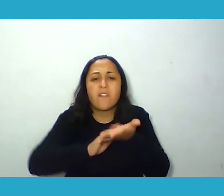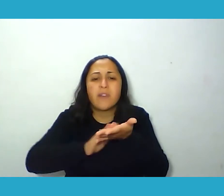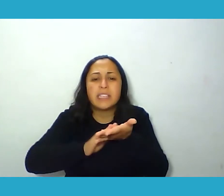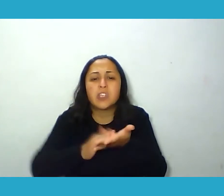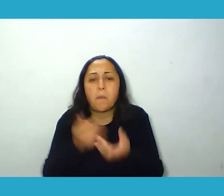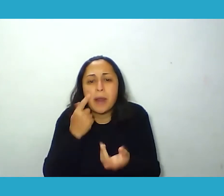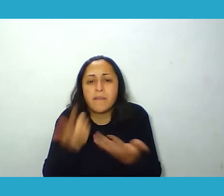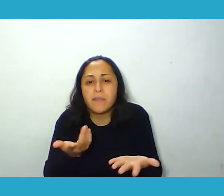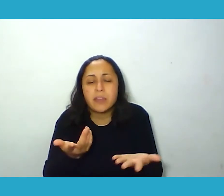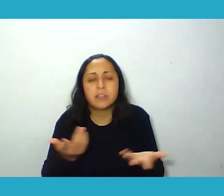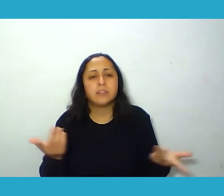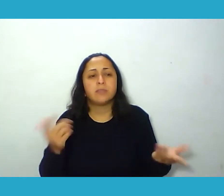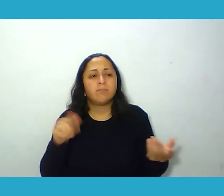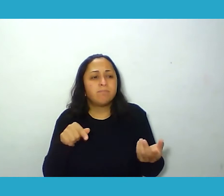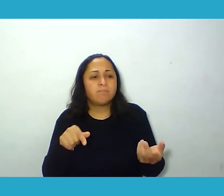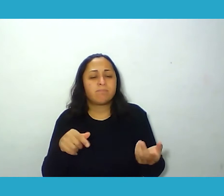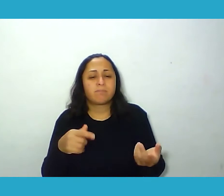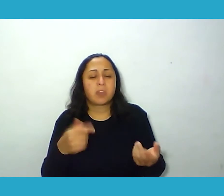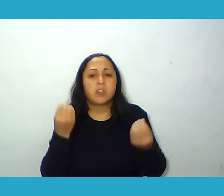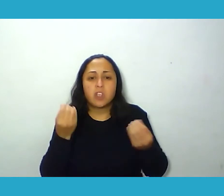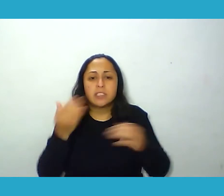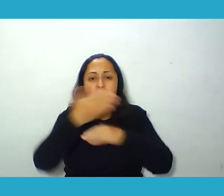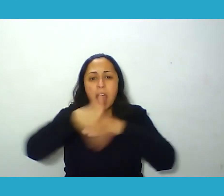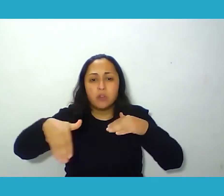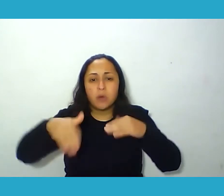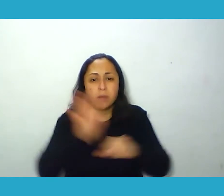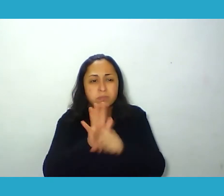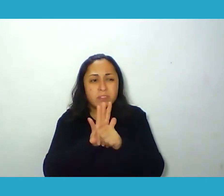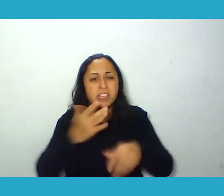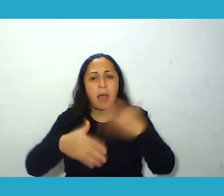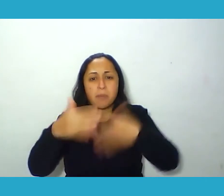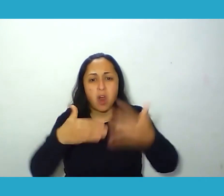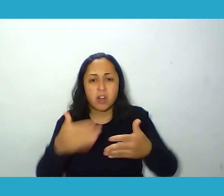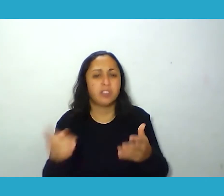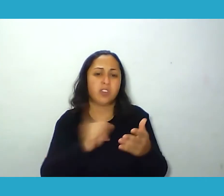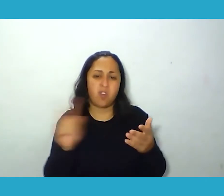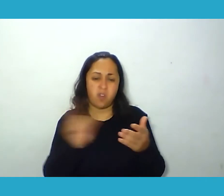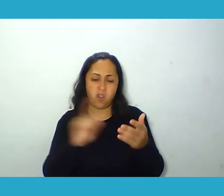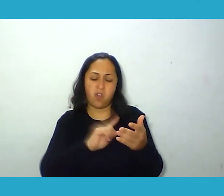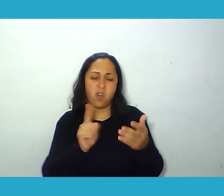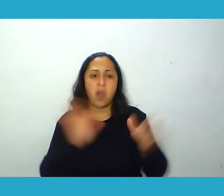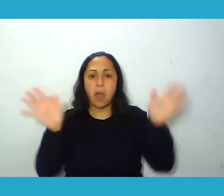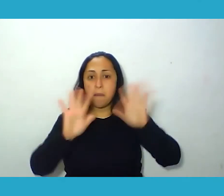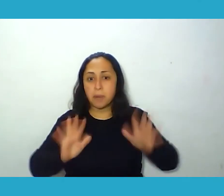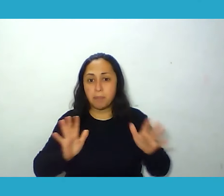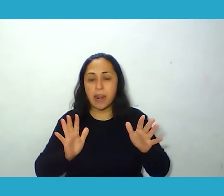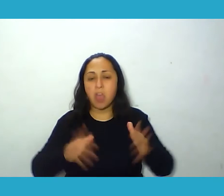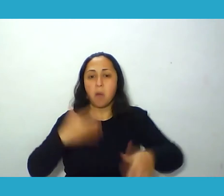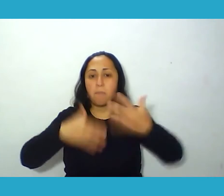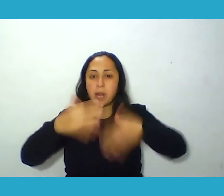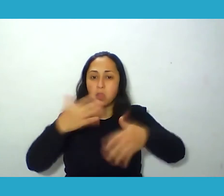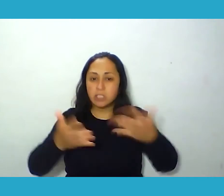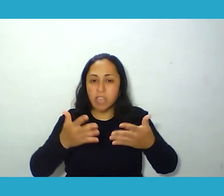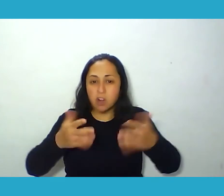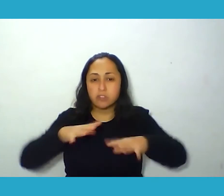vivir, colapsados, por lo que la autovía no es progreso, que no están preparados para un mayor